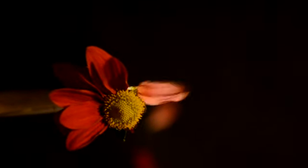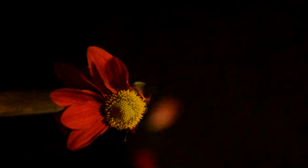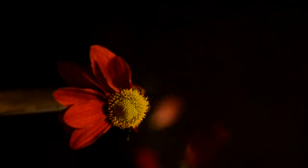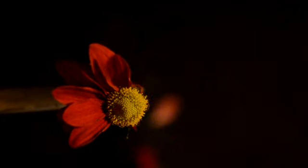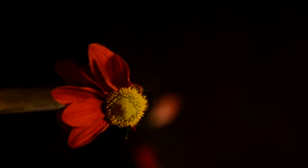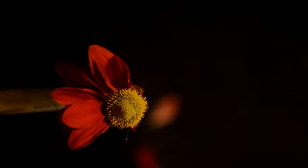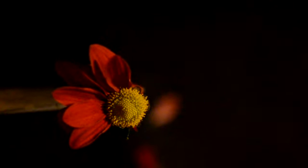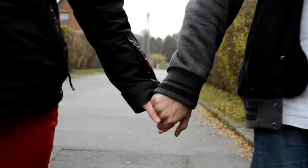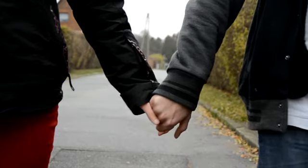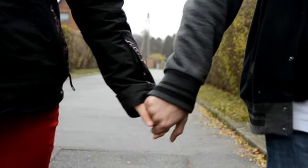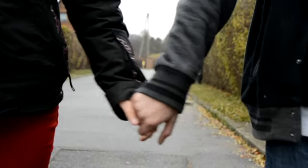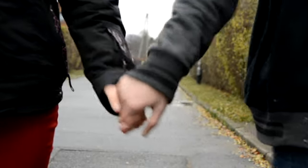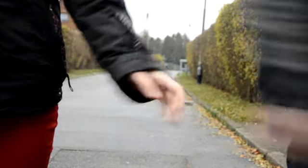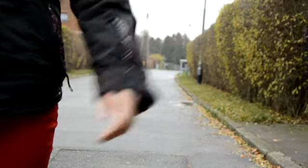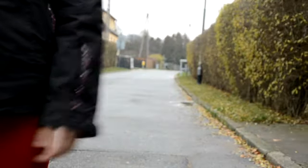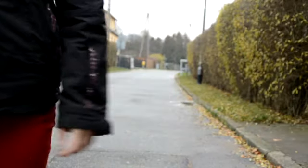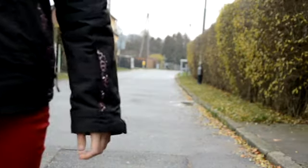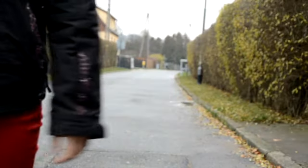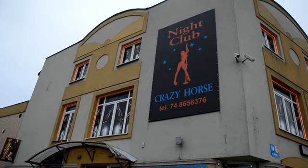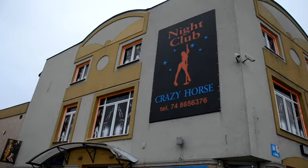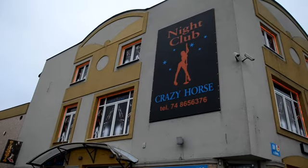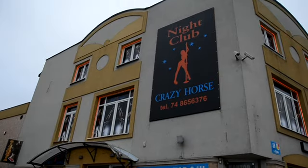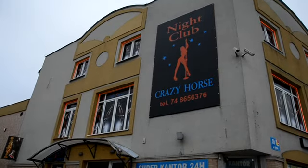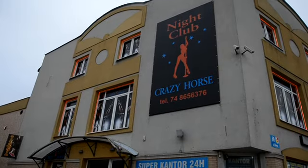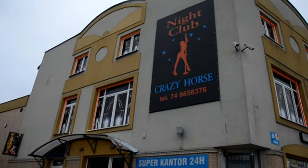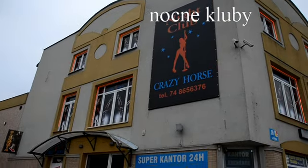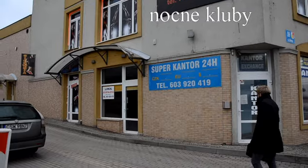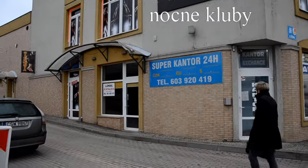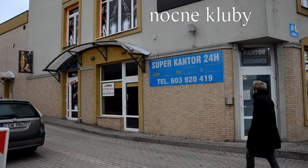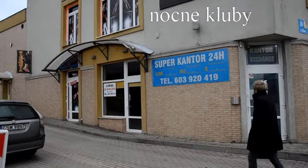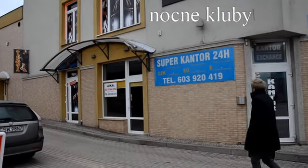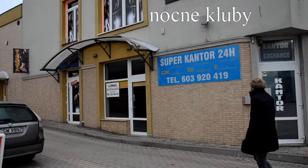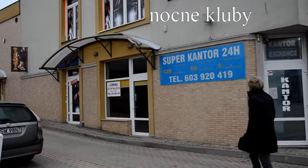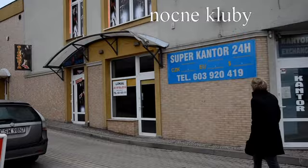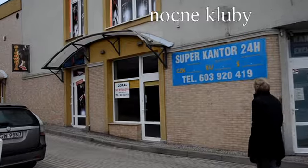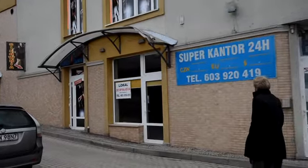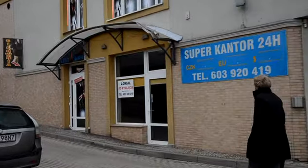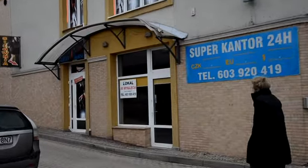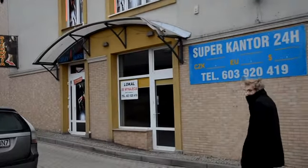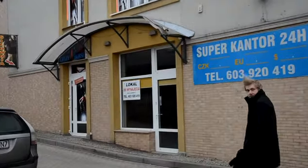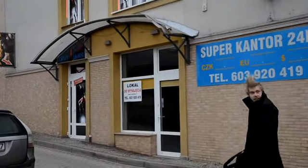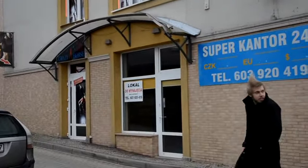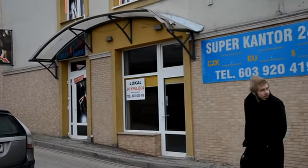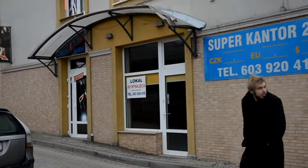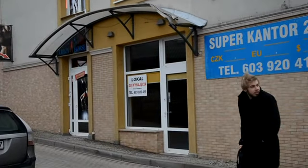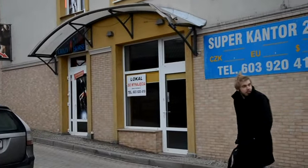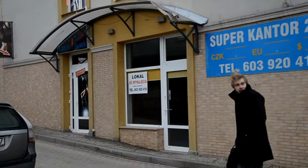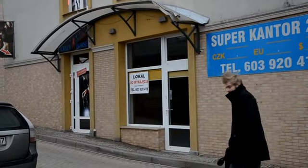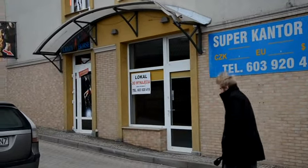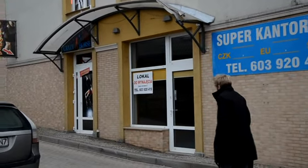sens, okej? Siedzisz na ławce, palisz fajkę, wypuszczasz dym. Zakładasz maskę wstyd, w sensu, że nie chcesz żyć. Gdy patrzysz w lustro, mówisz